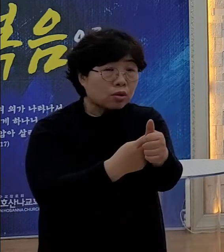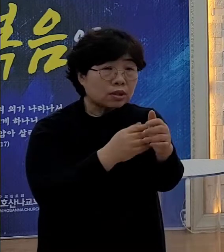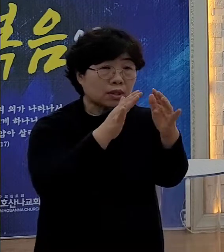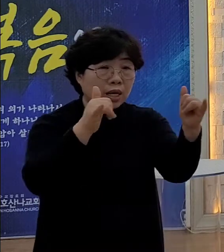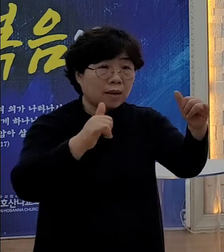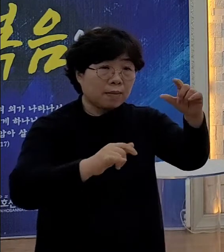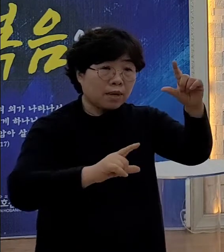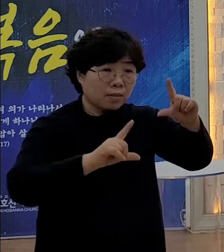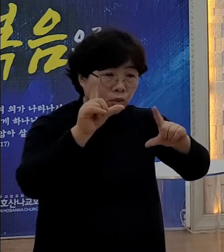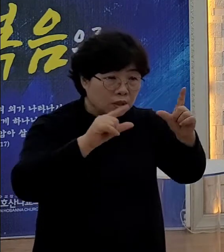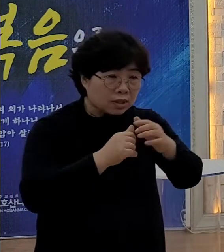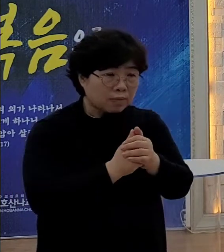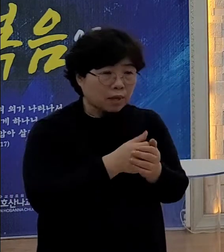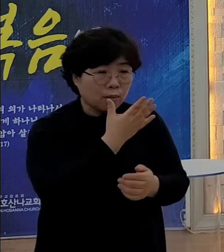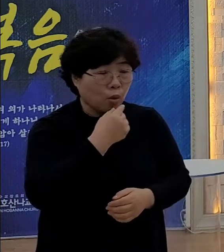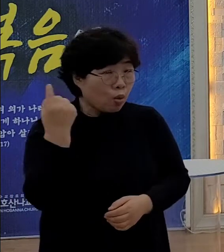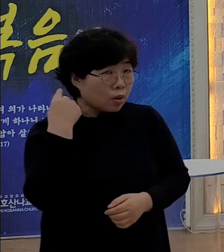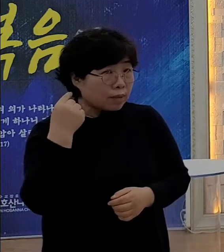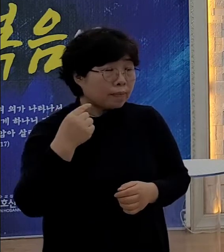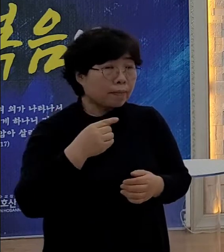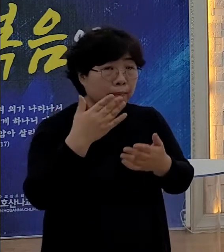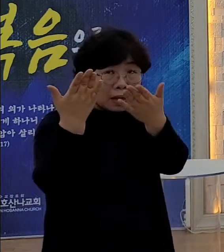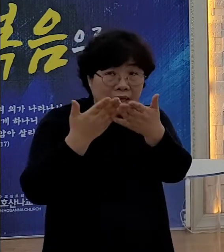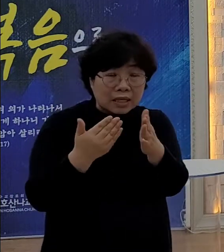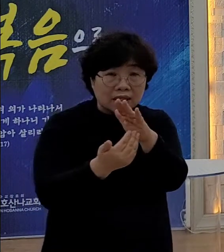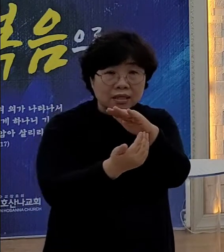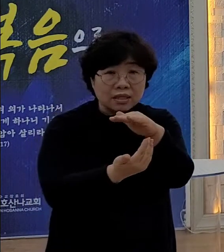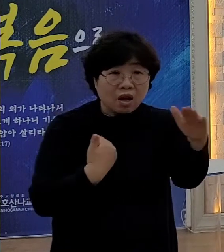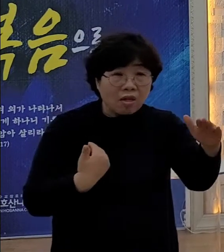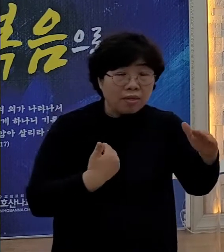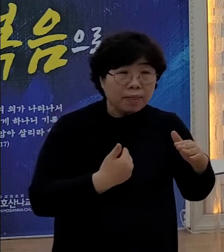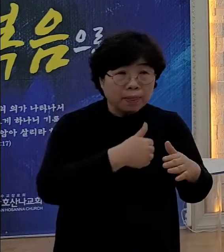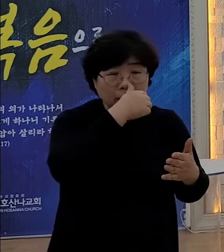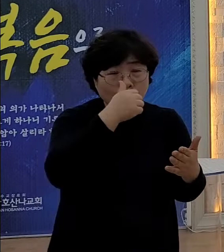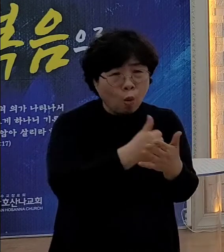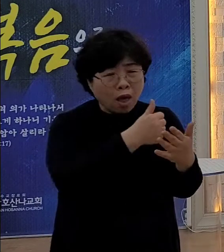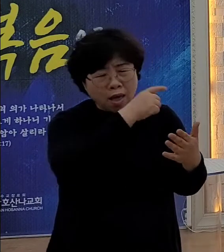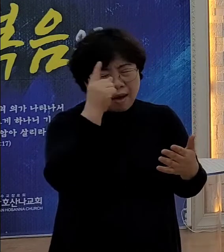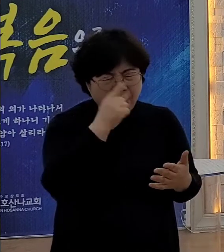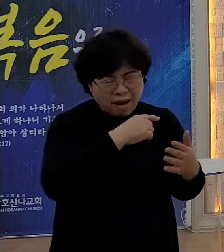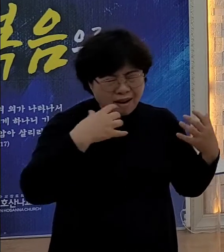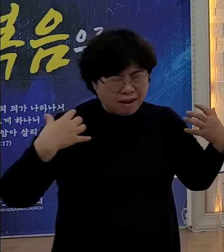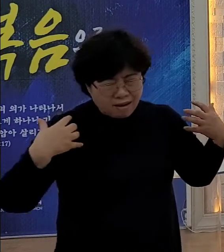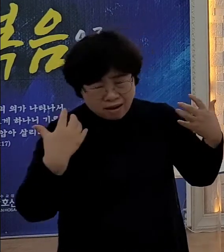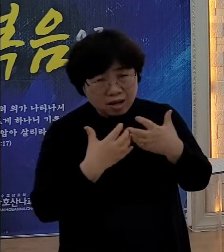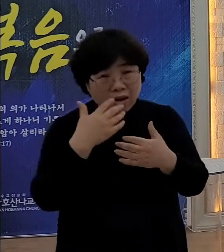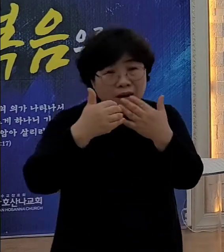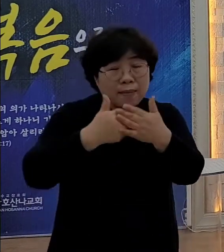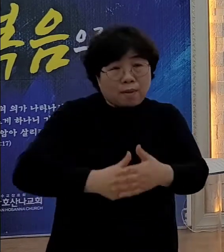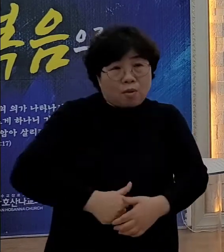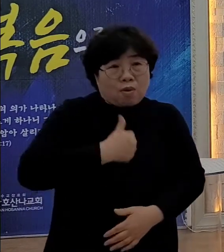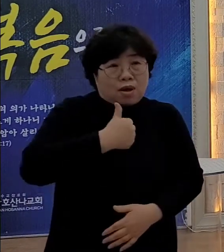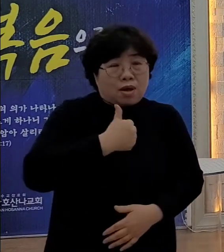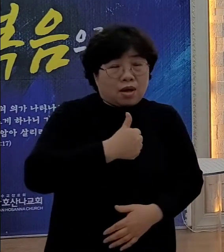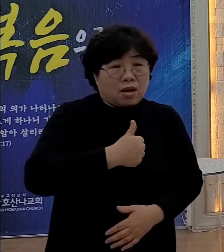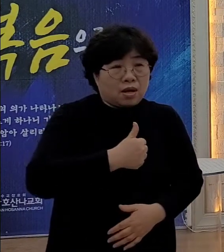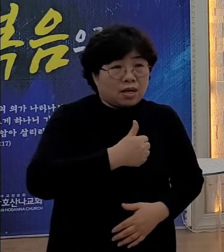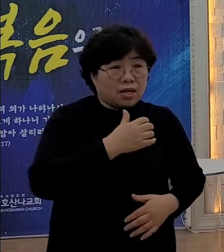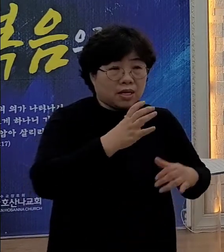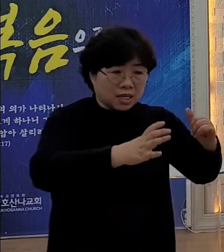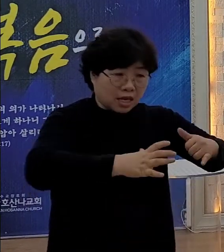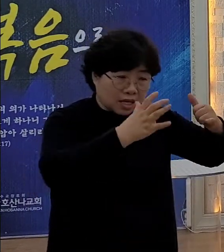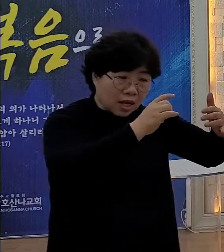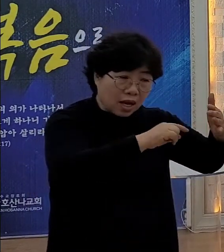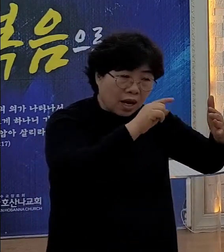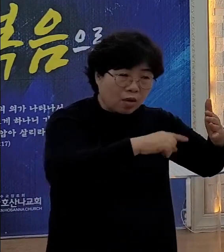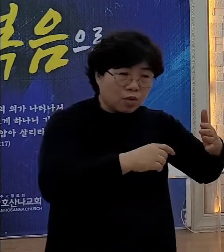상태가 복음을 받기 전에 얼마나 죄악되고 이 하나님의 진노가 이 세상 가운데 우리의 죄 때문에 이